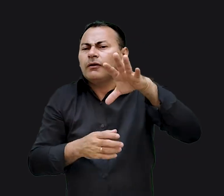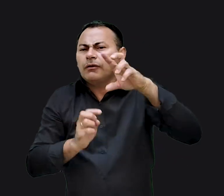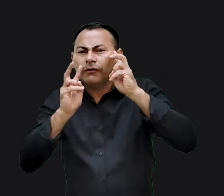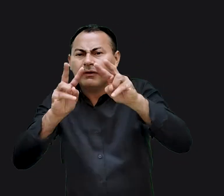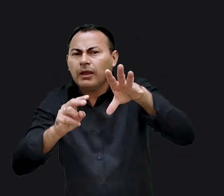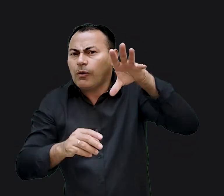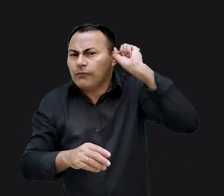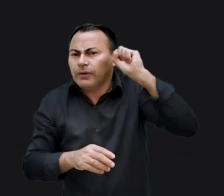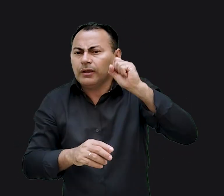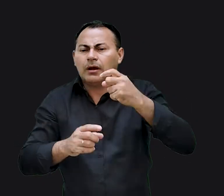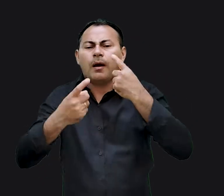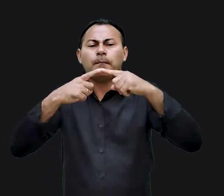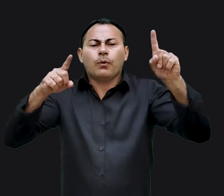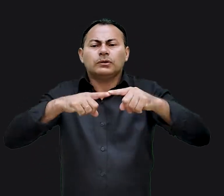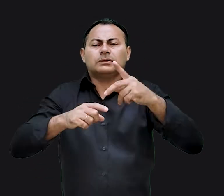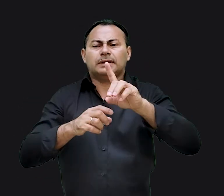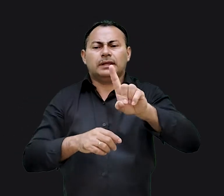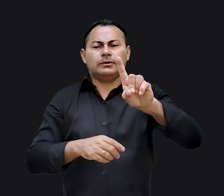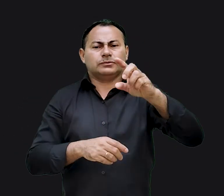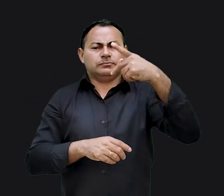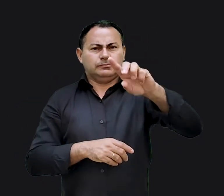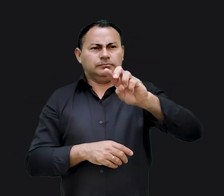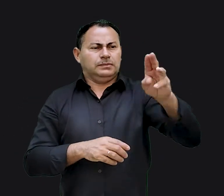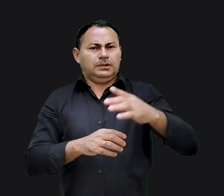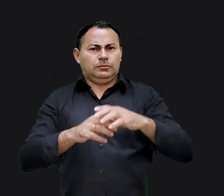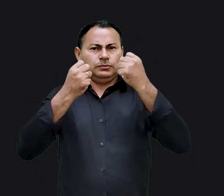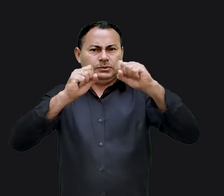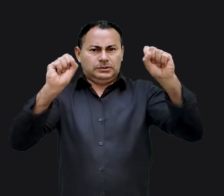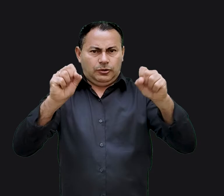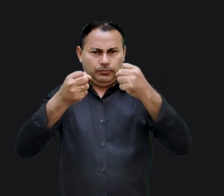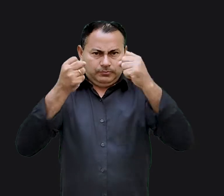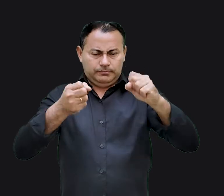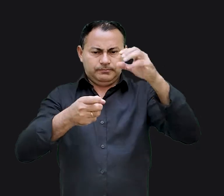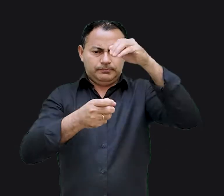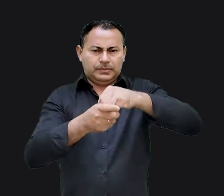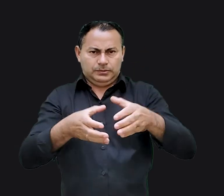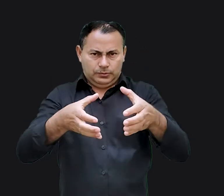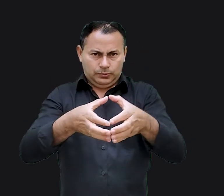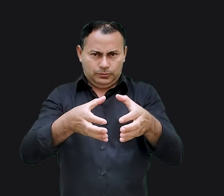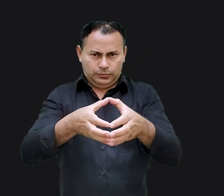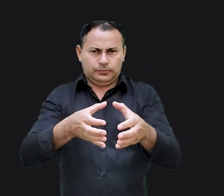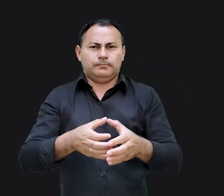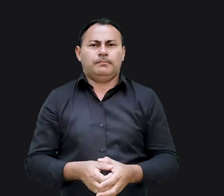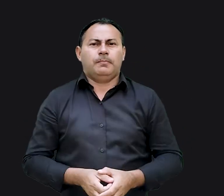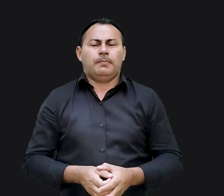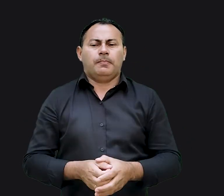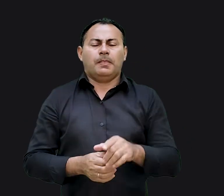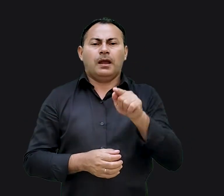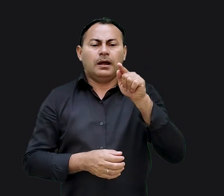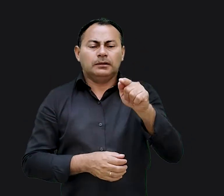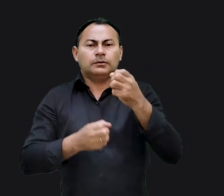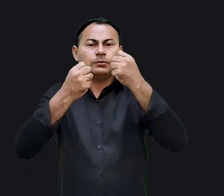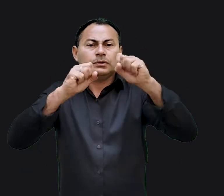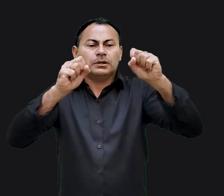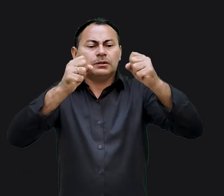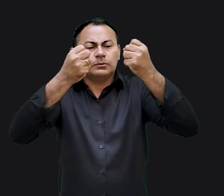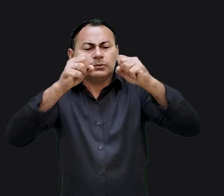Queremos ouvir uma das músicas sobre o Deus de vocês agora. O salmista se inclui neste grupo. Ali,